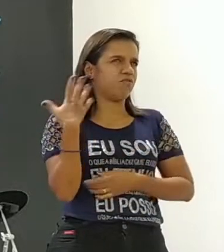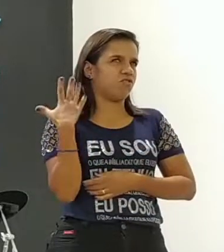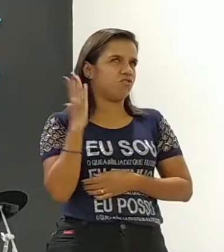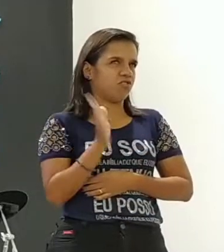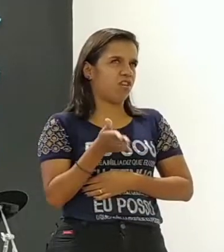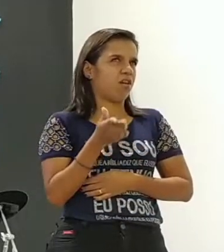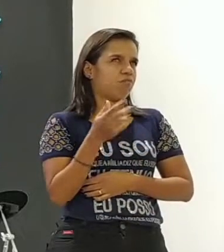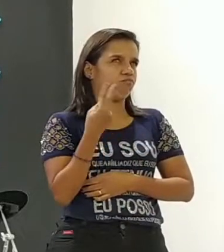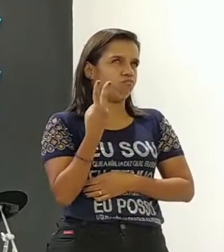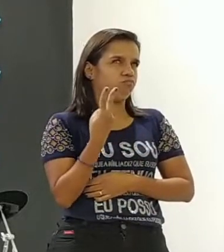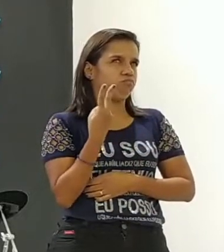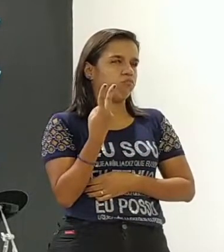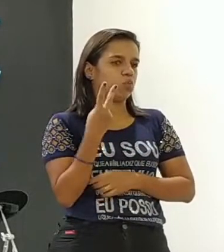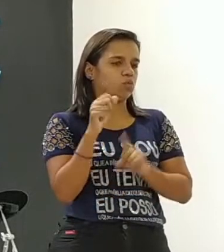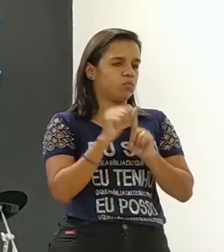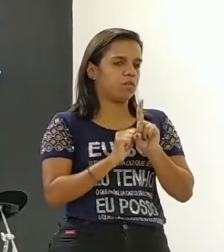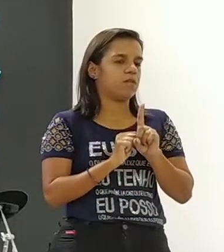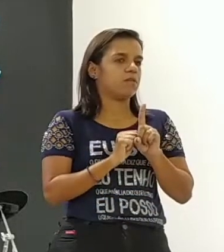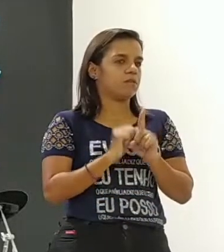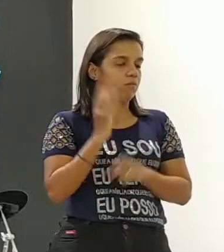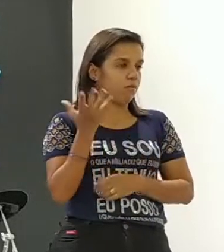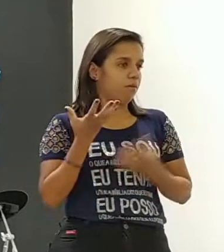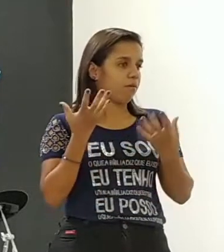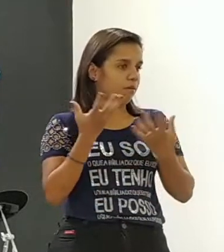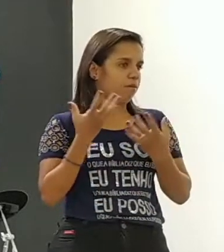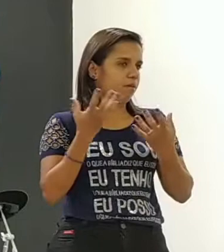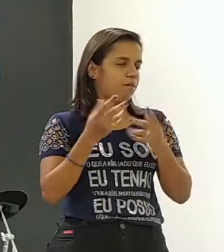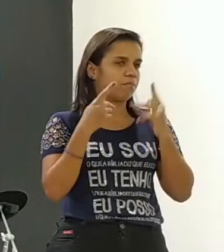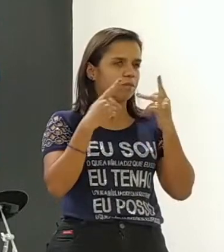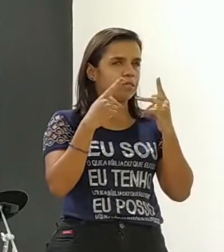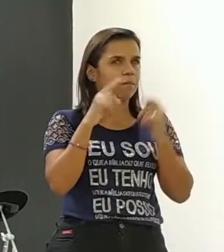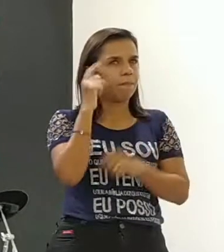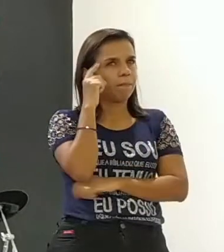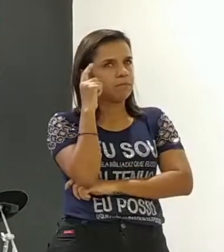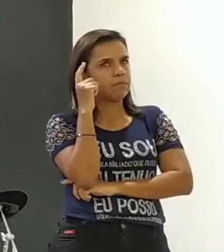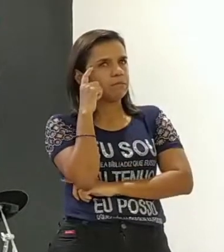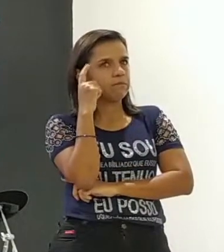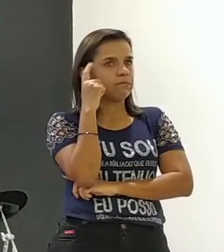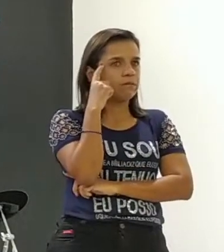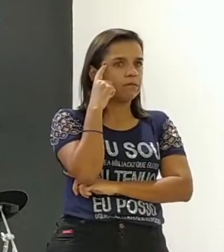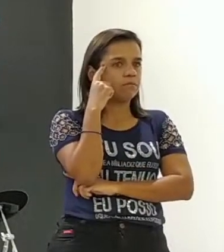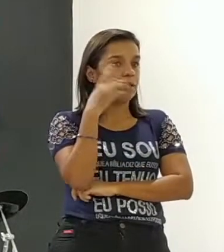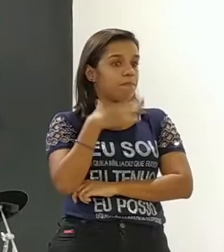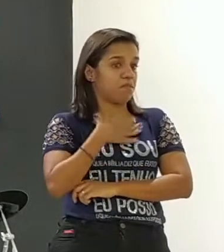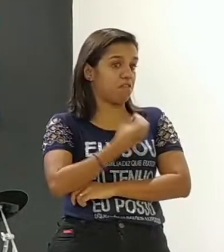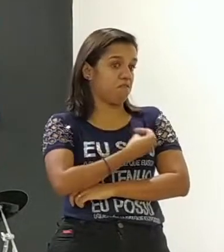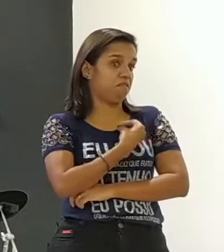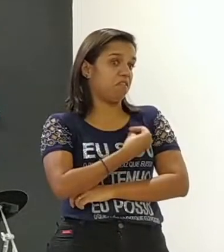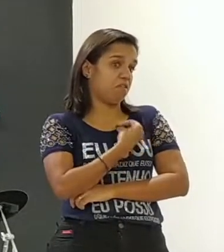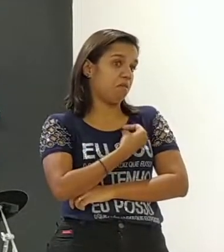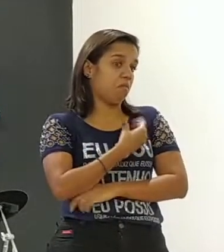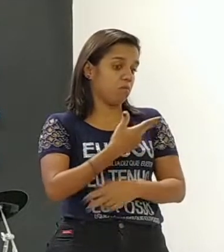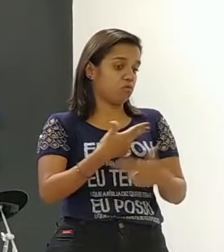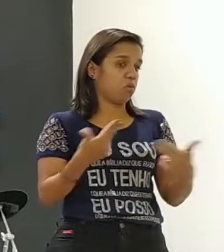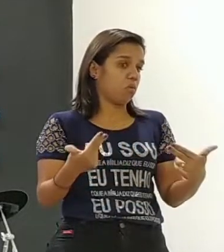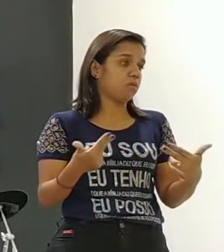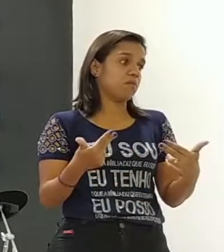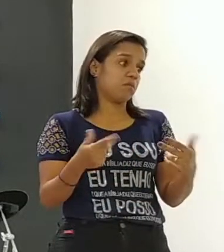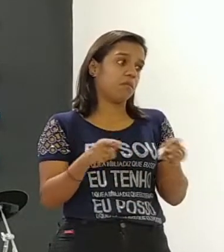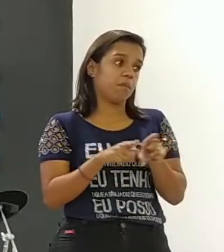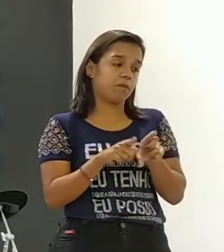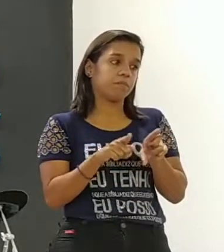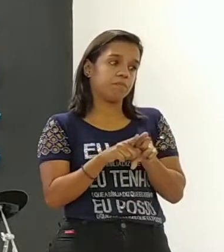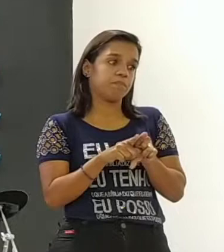ter uns 2 meses pelo menos. Eu estava pensando em algumas coisas da minha própria vida,